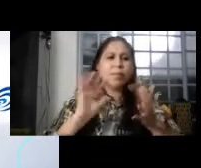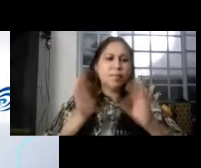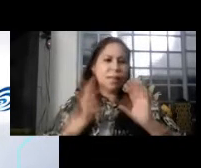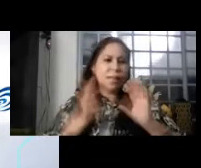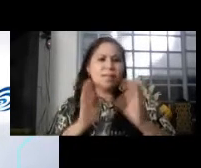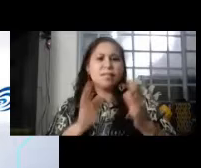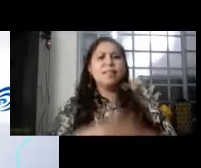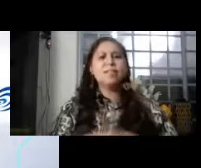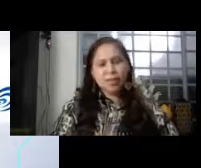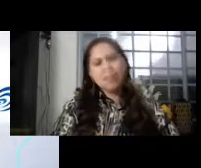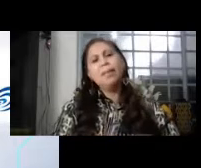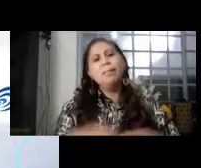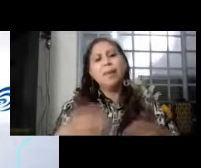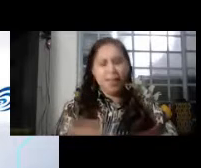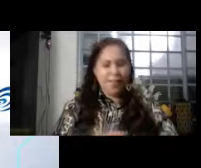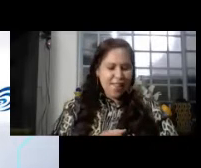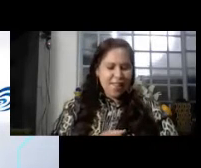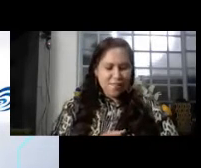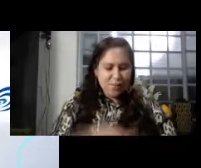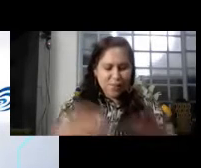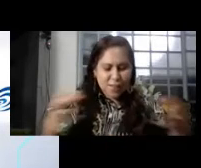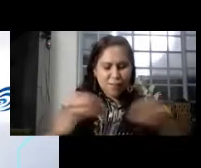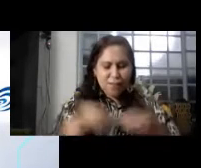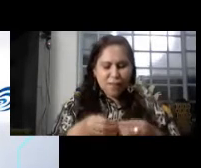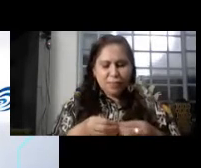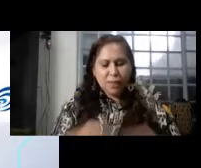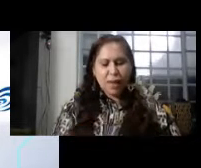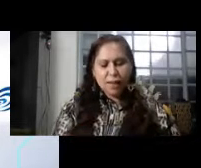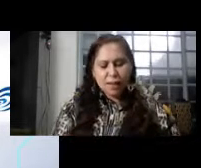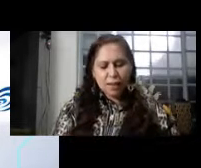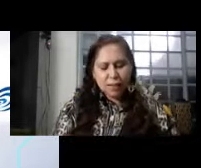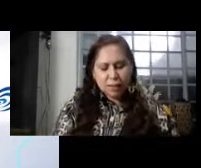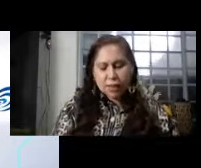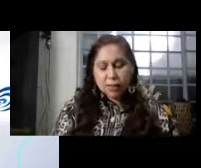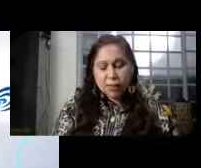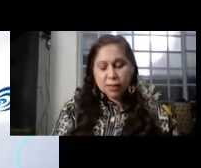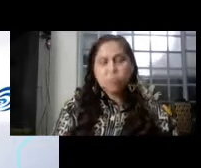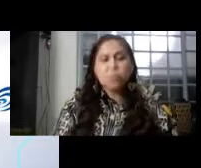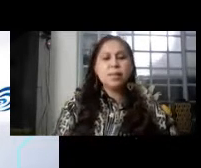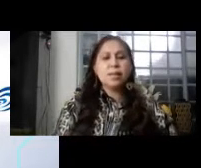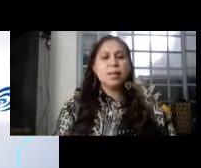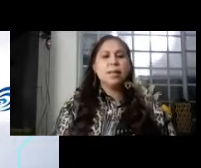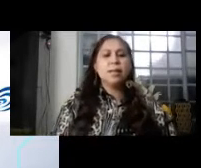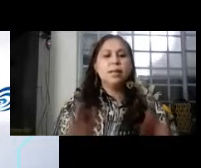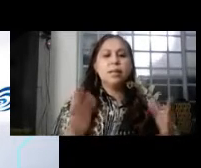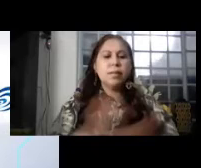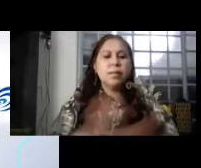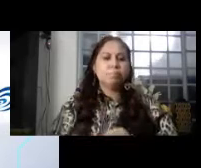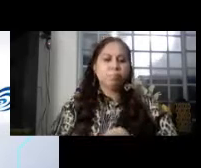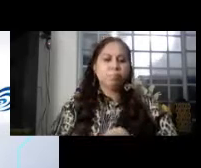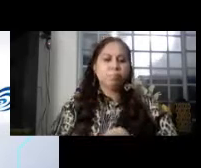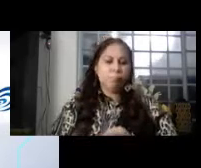e termina sinalizando também, porque aí vai agregando essas duas